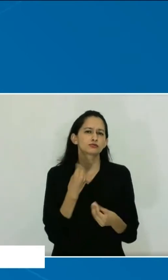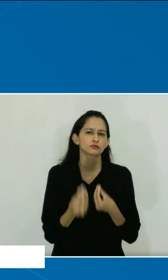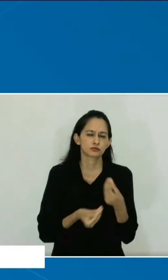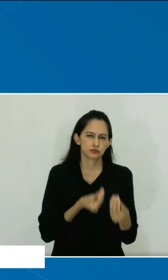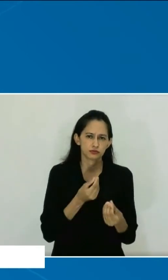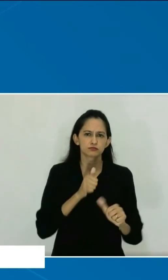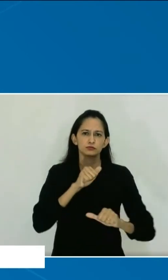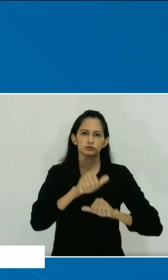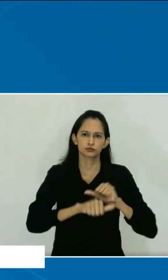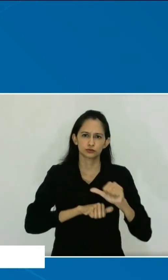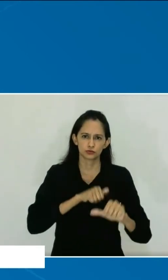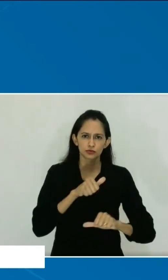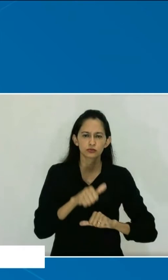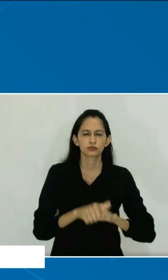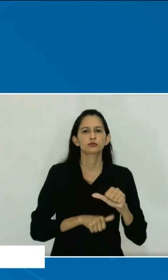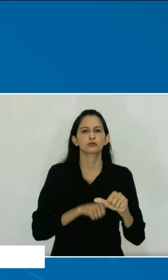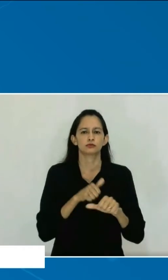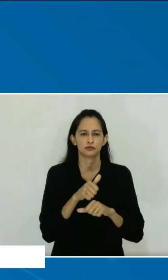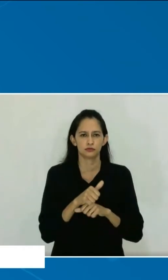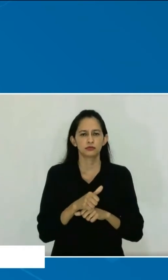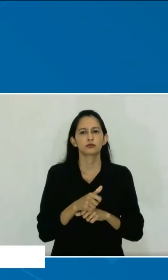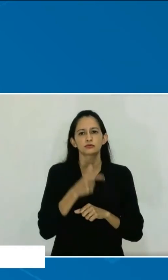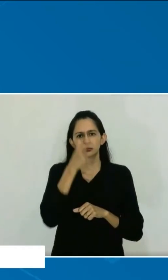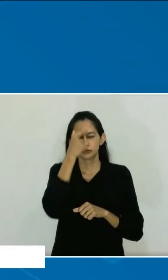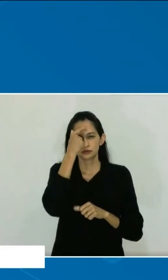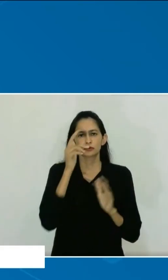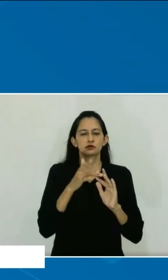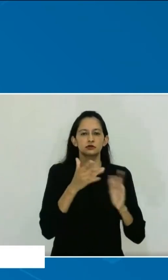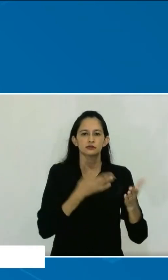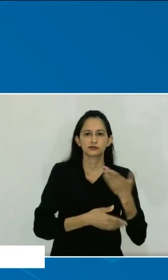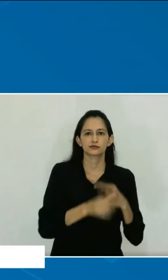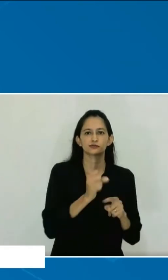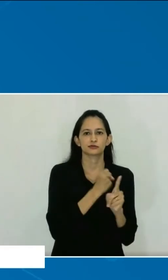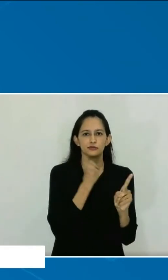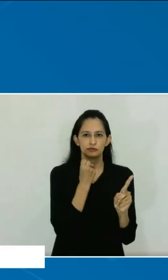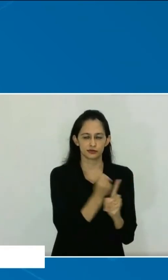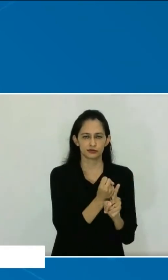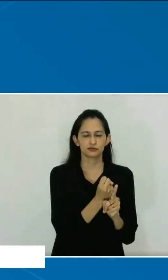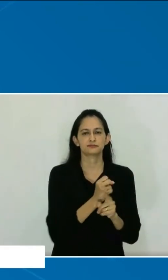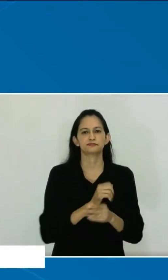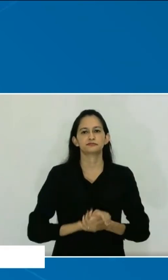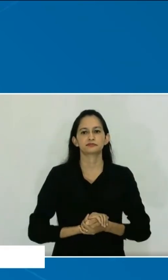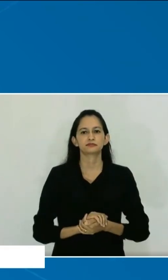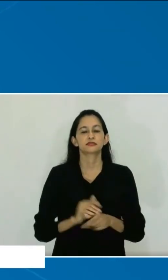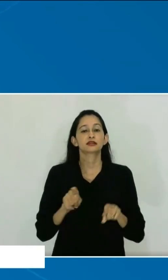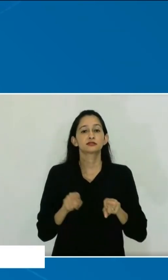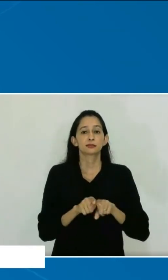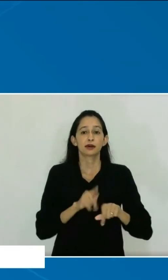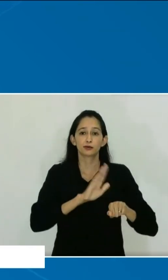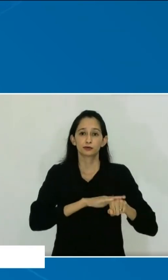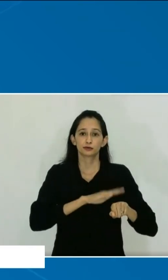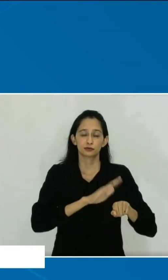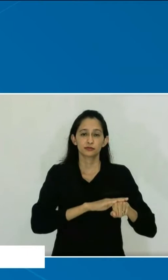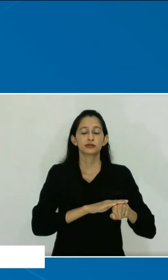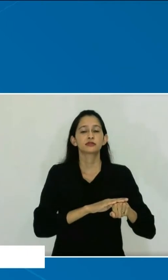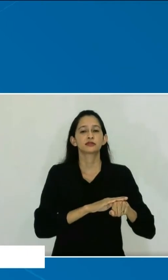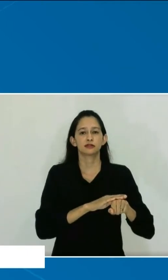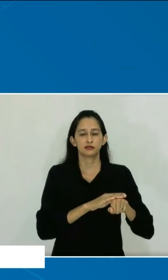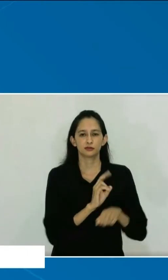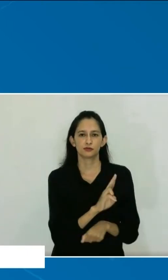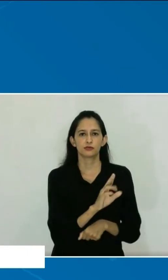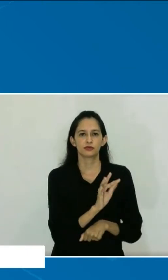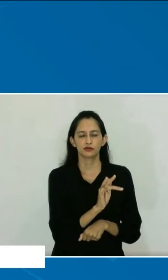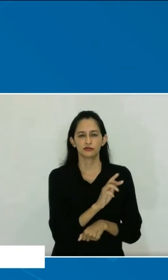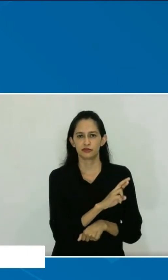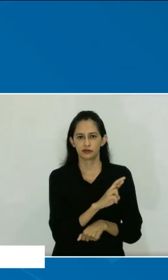mudar a nossa concepção e interagir muito com a sociedade. E o protagonismo da Universidade Federal de Roraima, no contexto